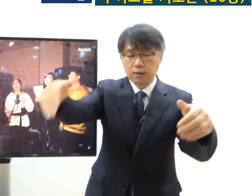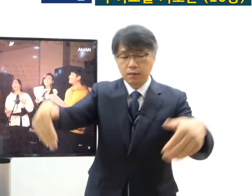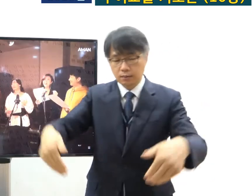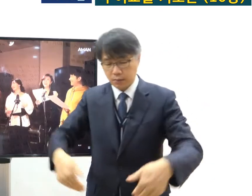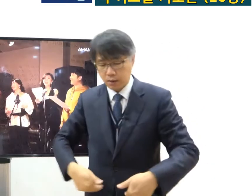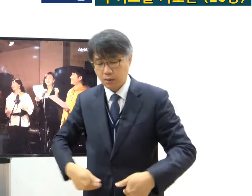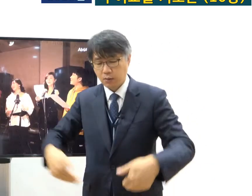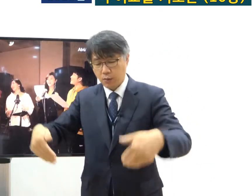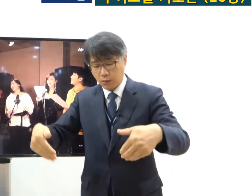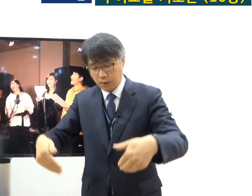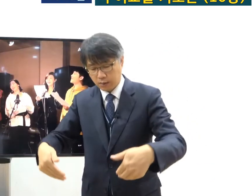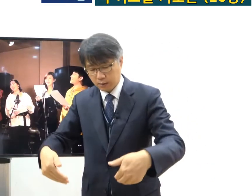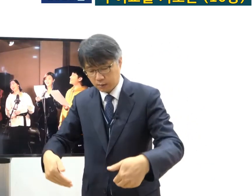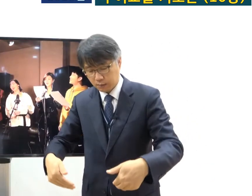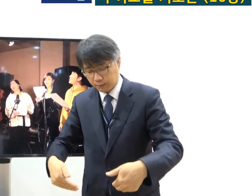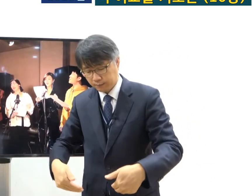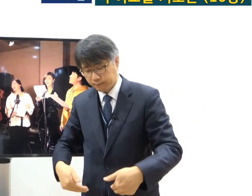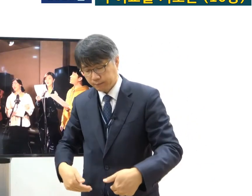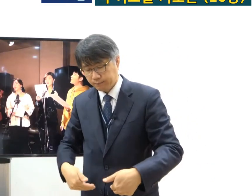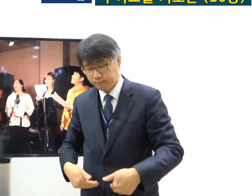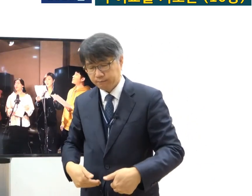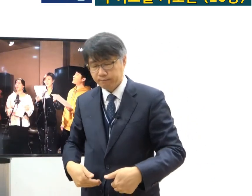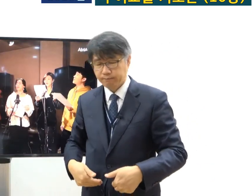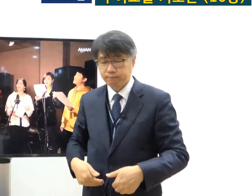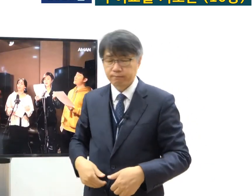사랑이 필요한 거죠.